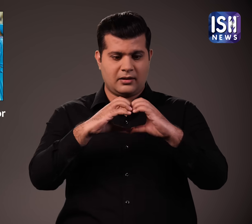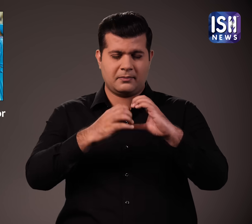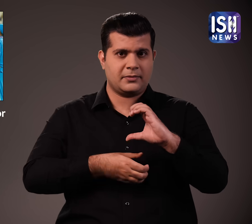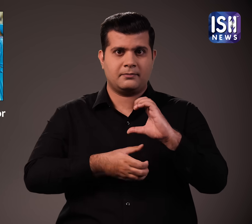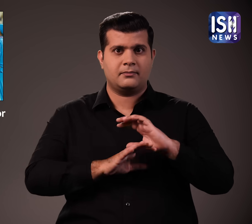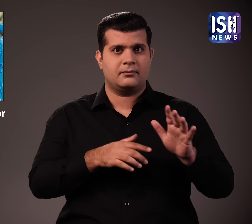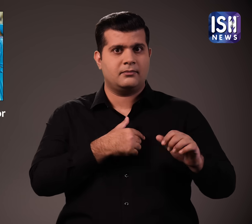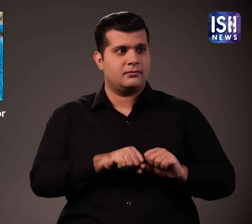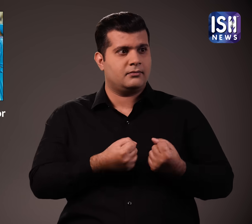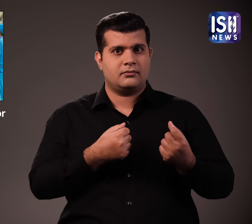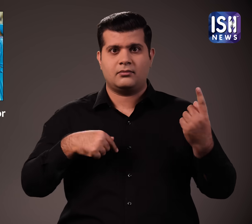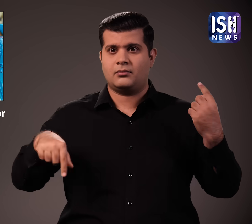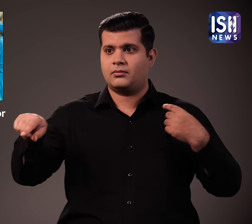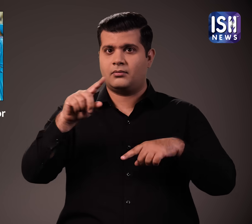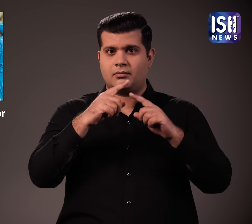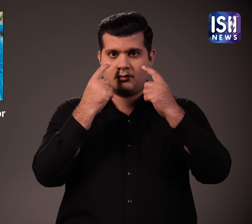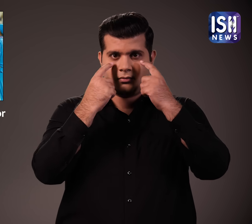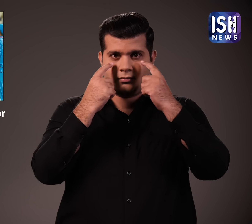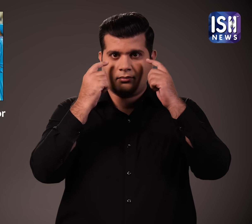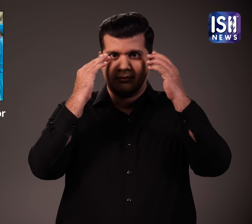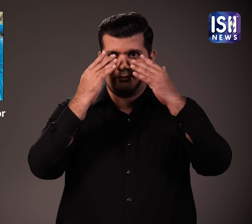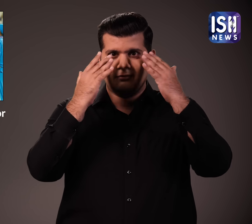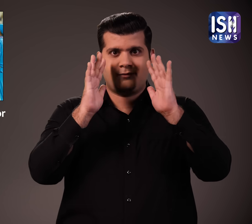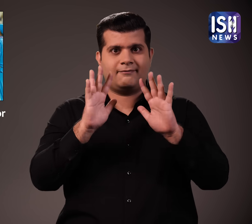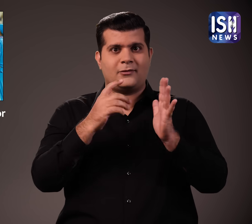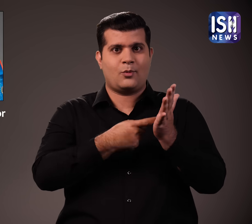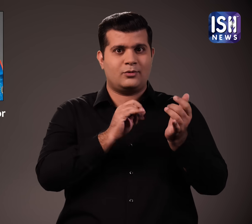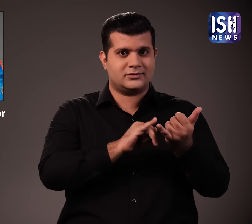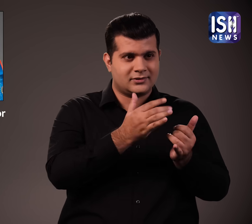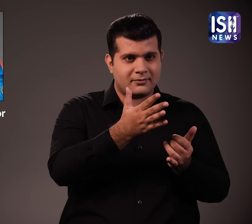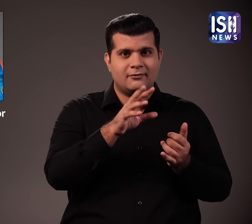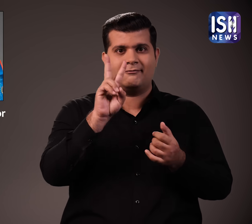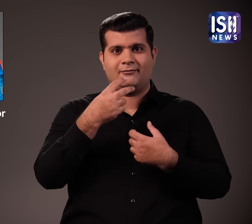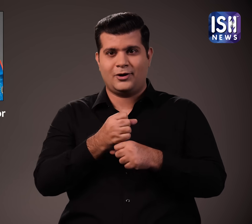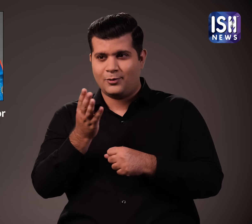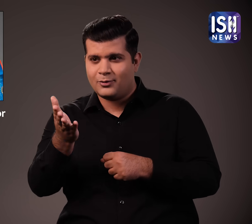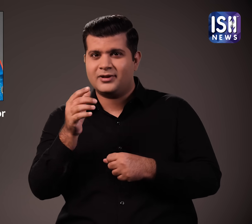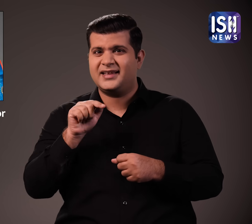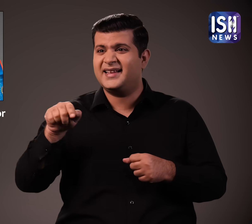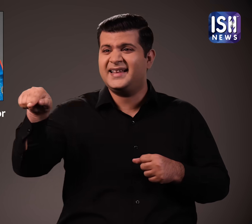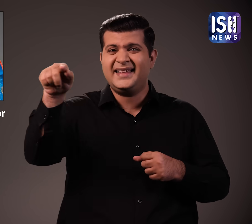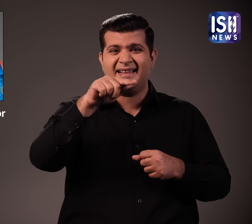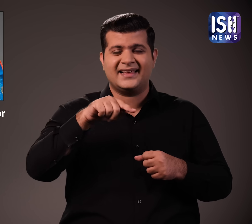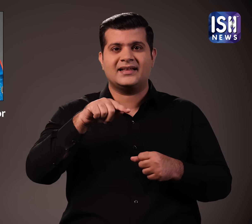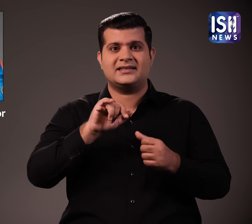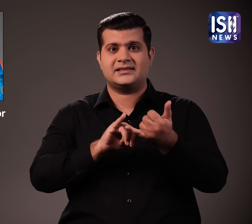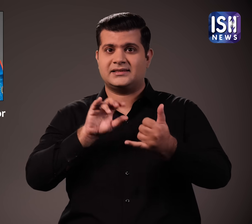रोहिच शर्मा विराट कोली मोहमद शामी और कुछ अन्य खिलाडियों की